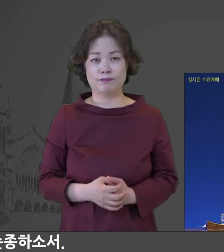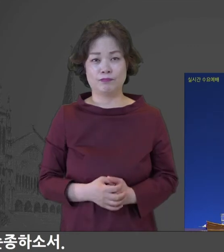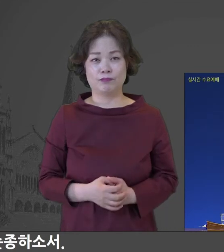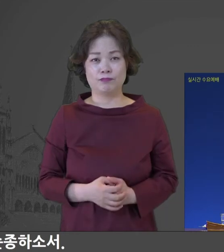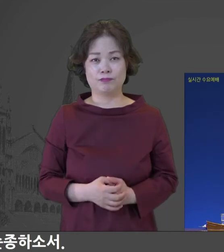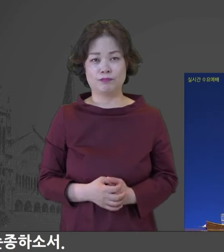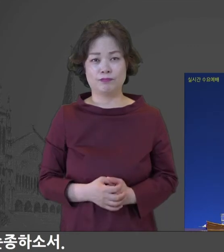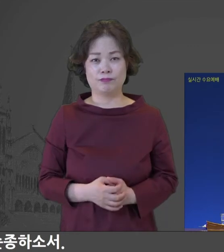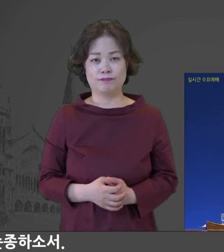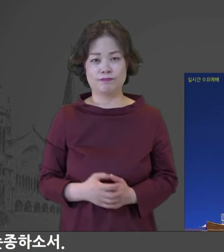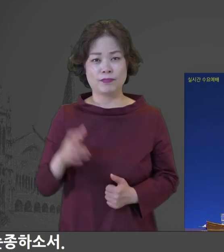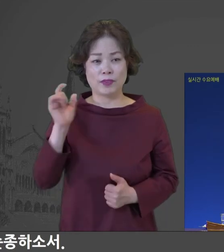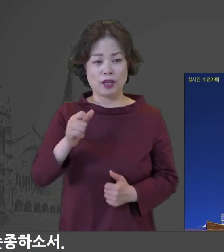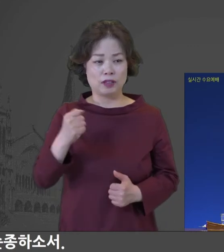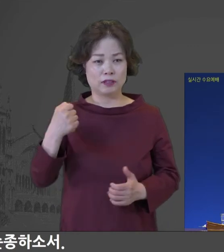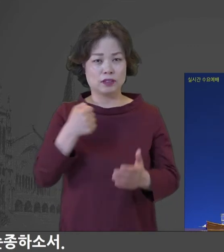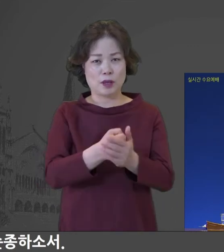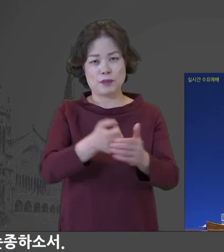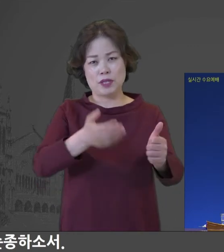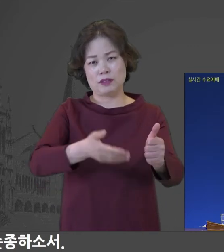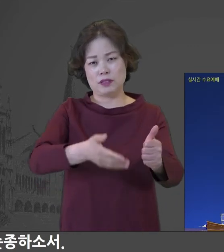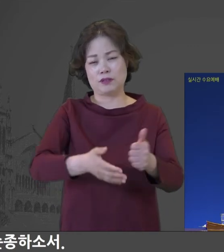강하고 담대하소서.